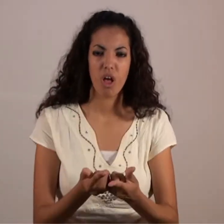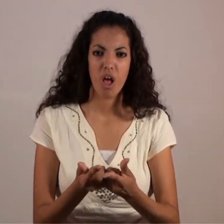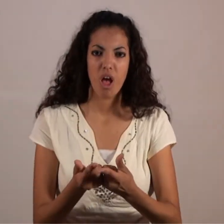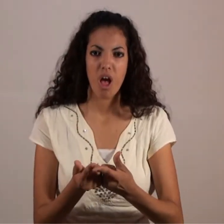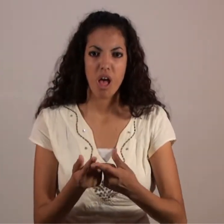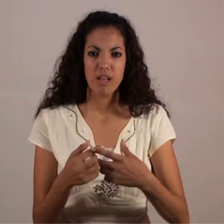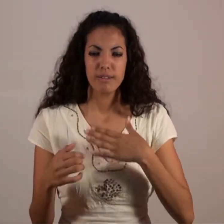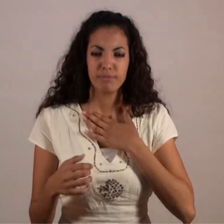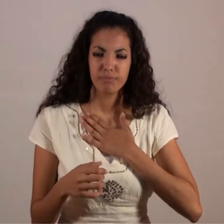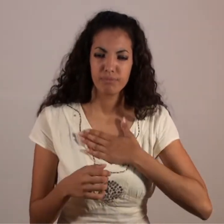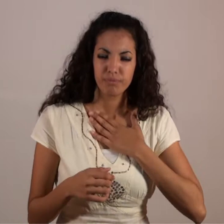seguidores.